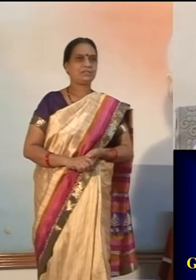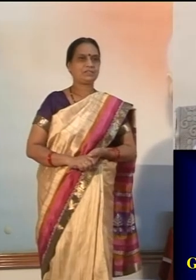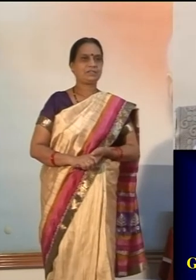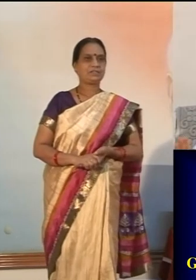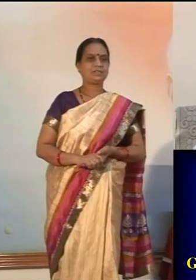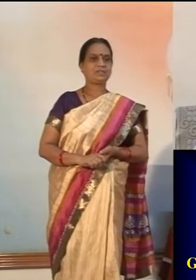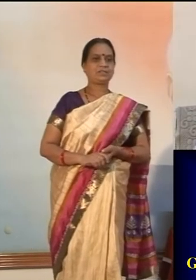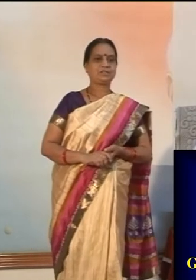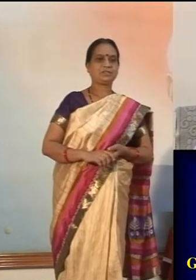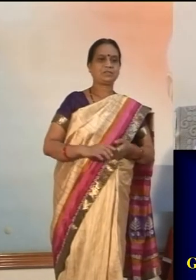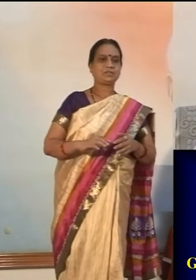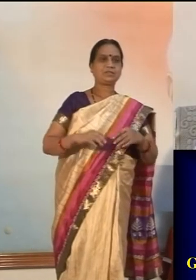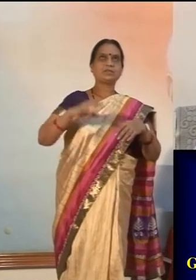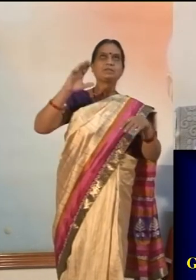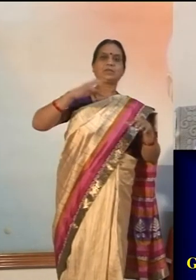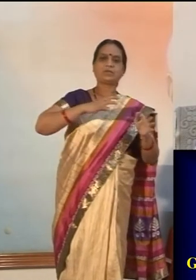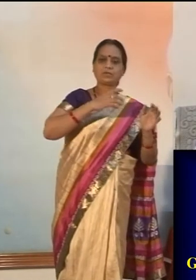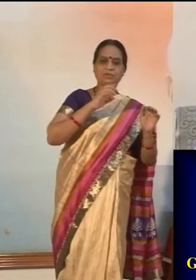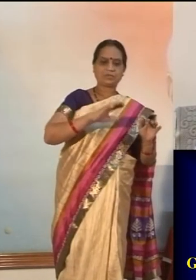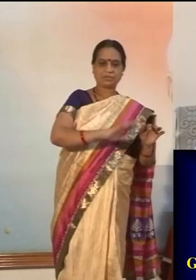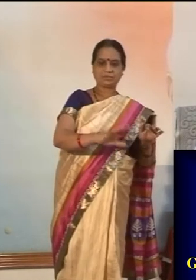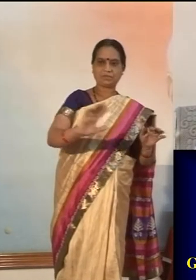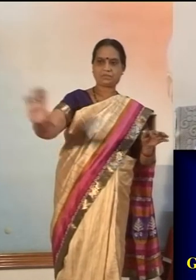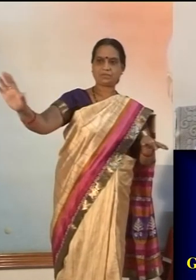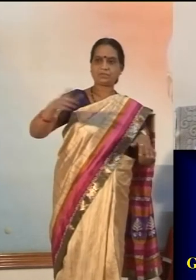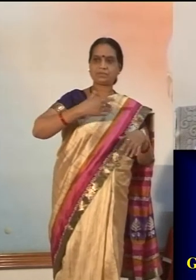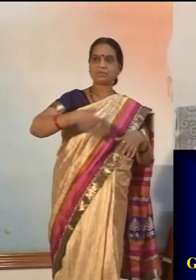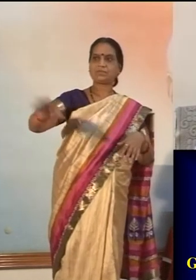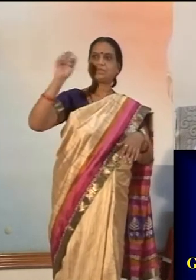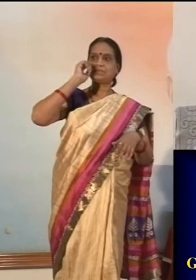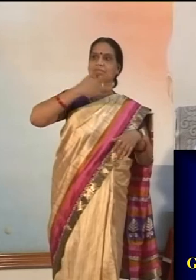बाकी सारे लोग मंदिर छोड़कर चले गए।